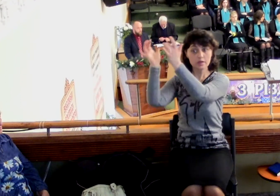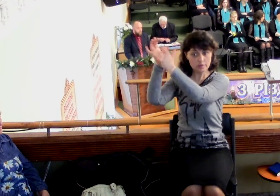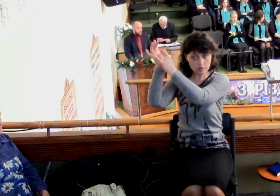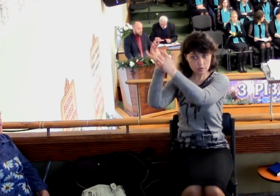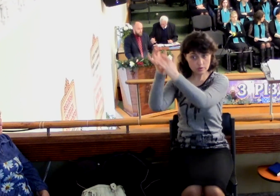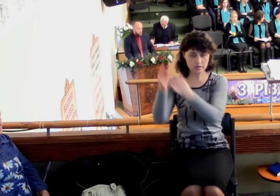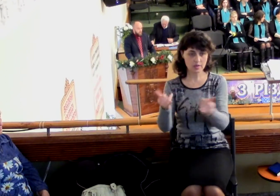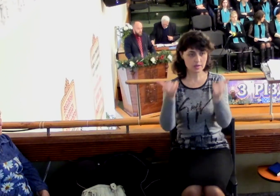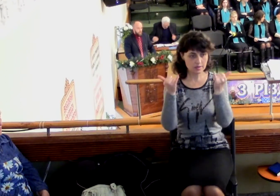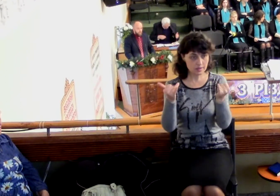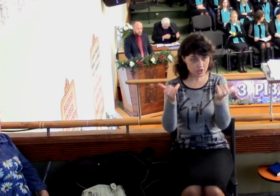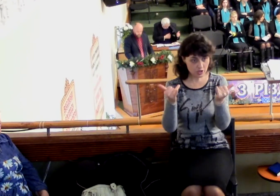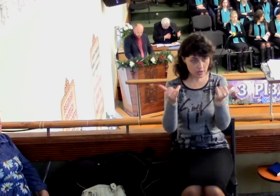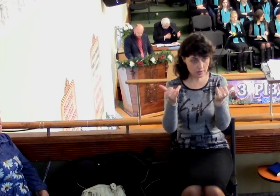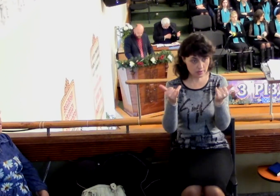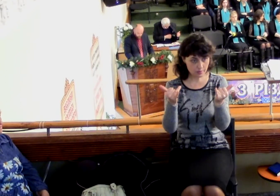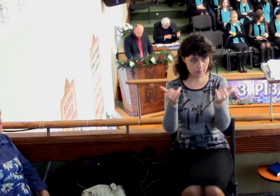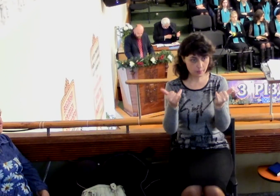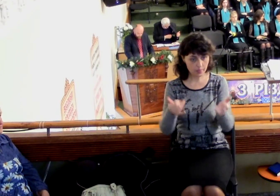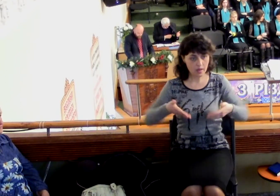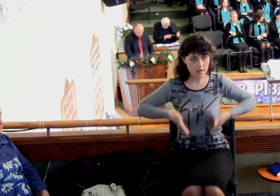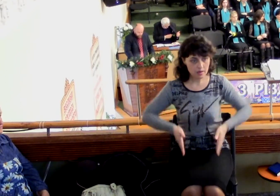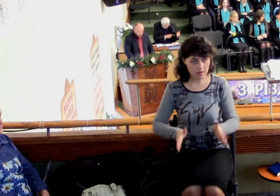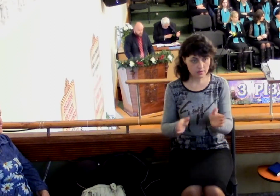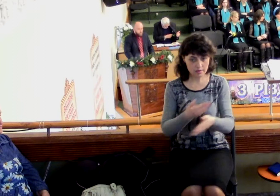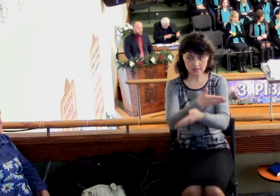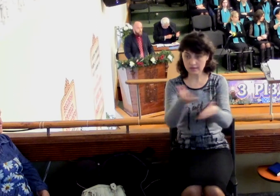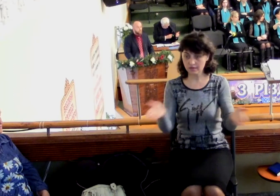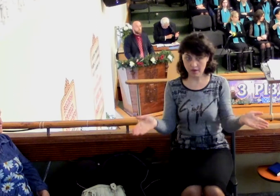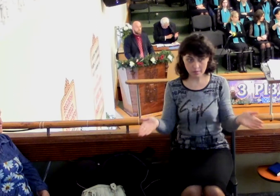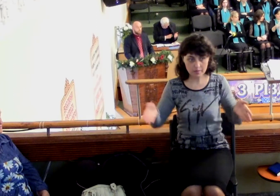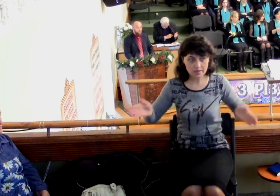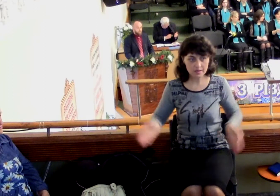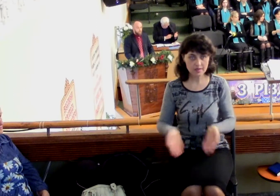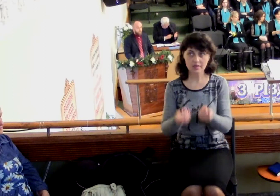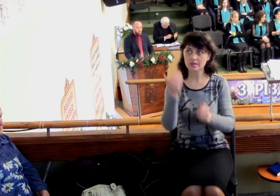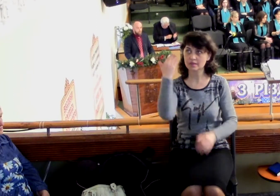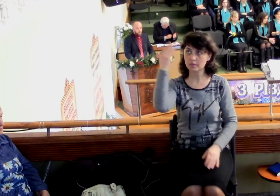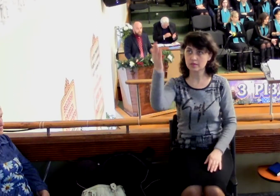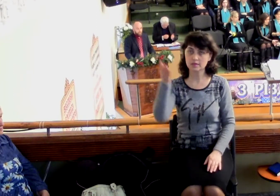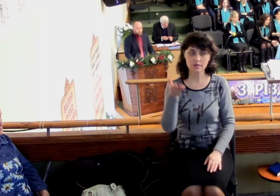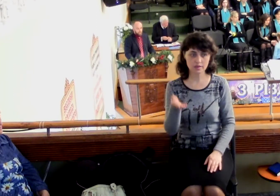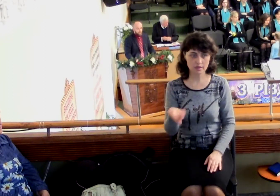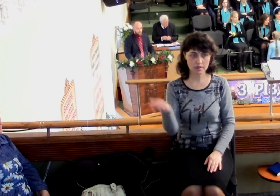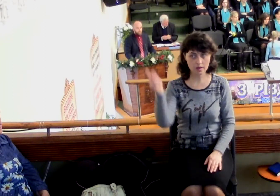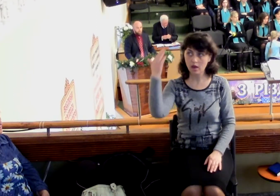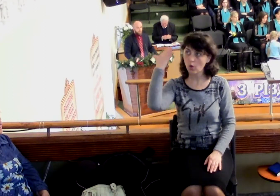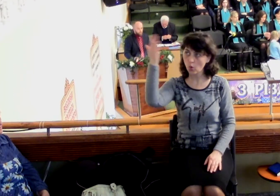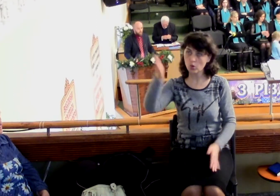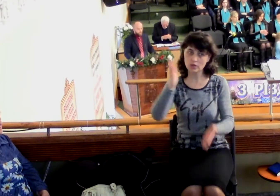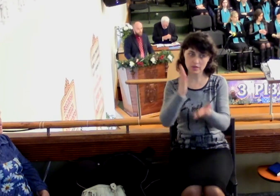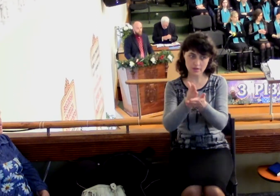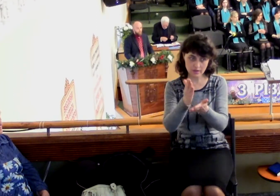родился вам Спаситель, который есть Господь, Христос Господь. Вот так провозгласил